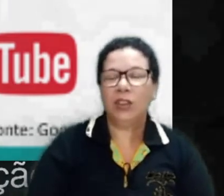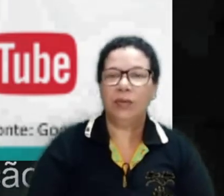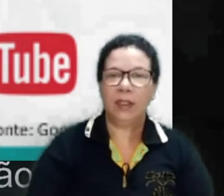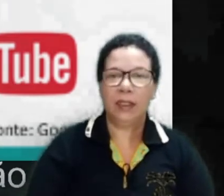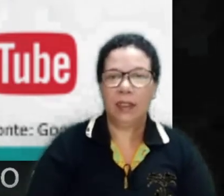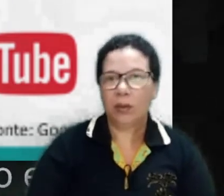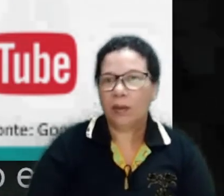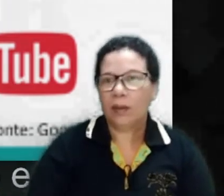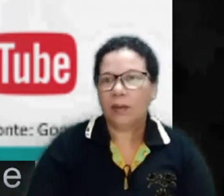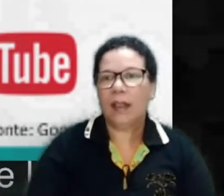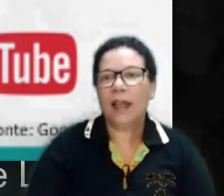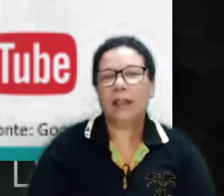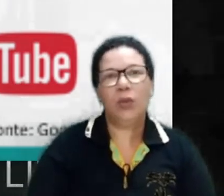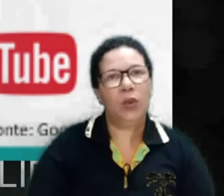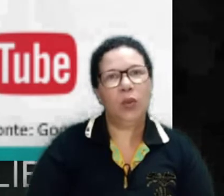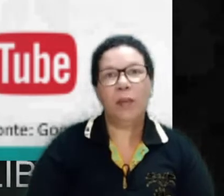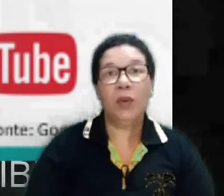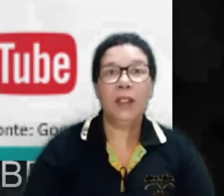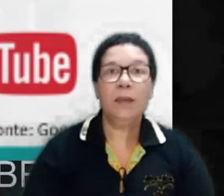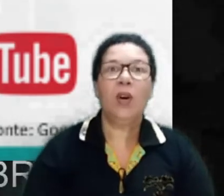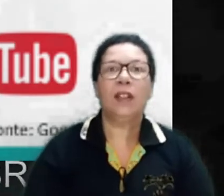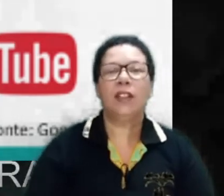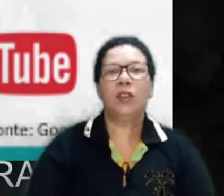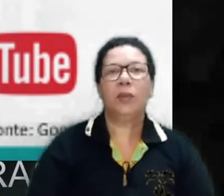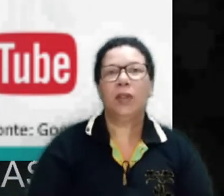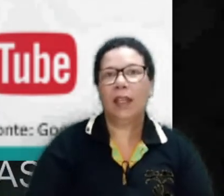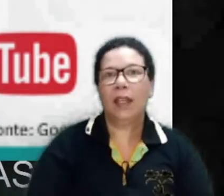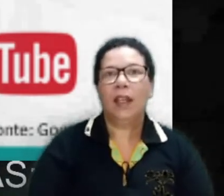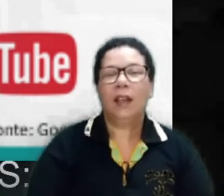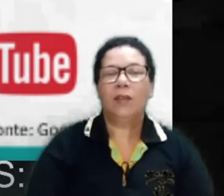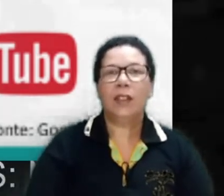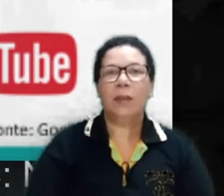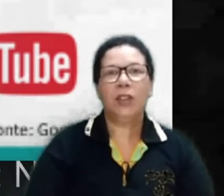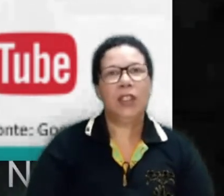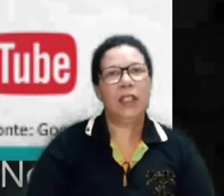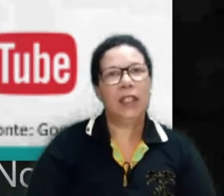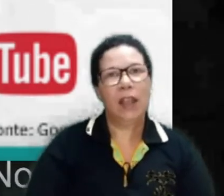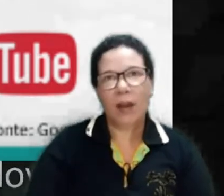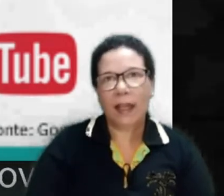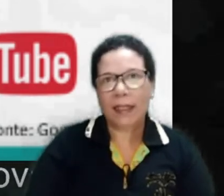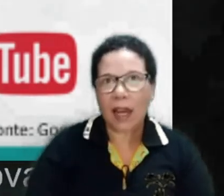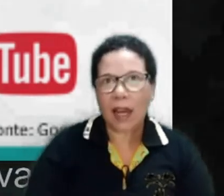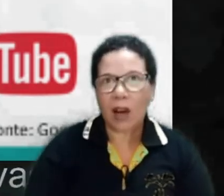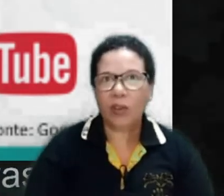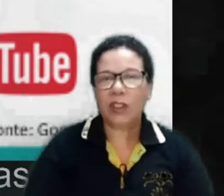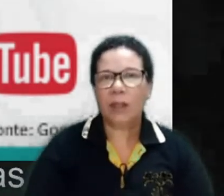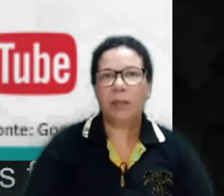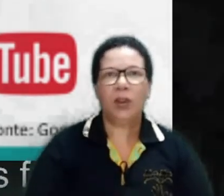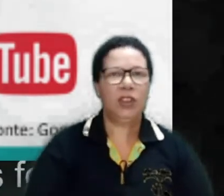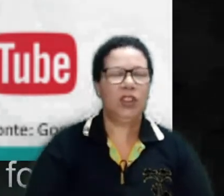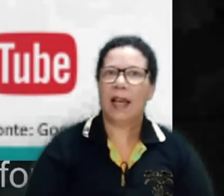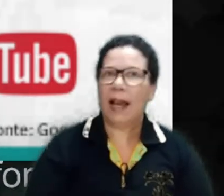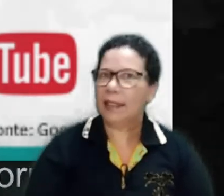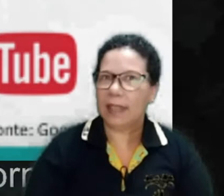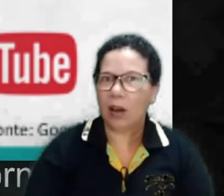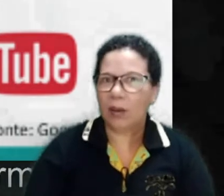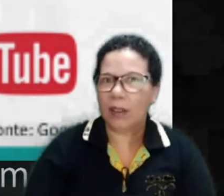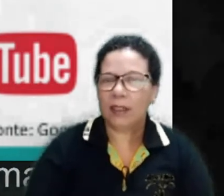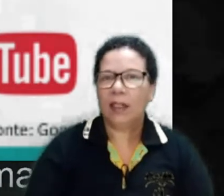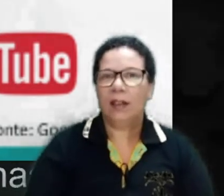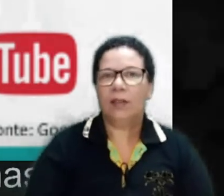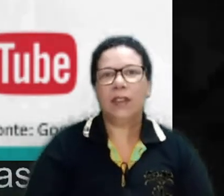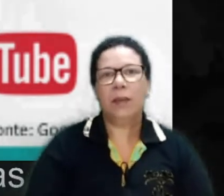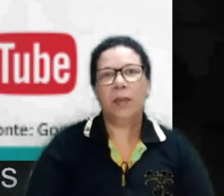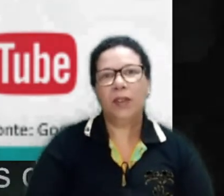ferramenta de vídeo, né? O YouTube é muito importante porque você pode criar um canal, você pode disponibilizar as